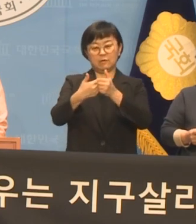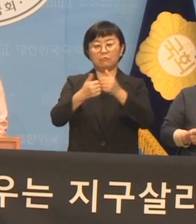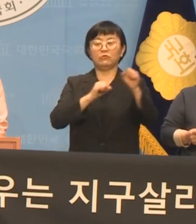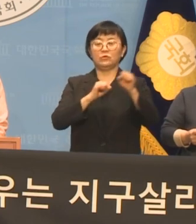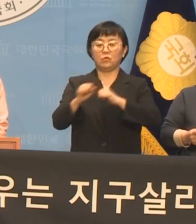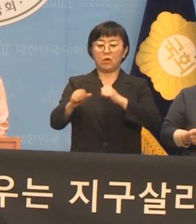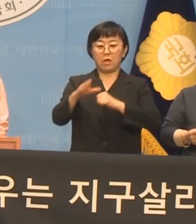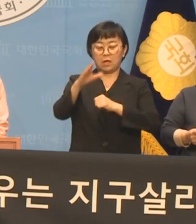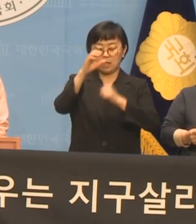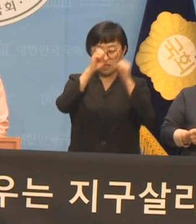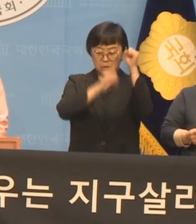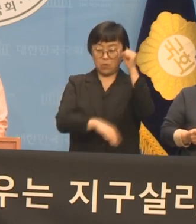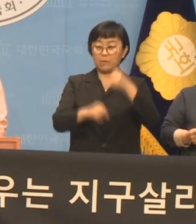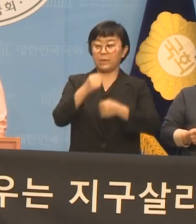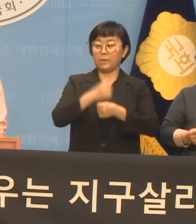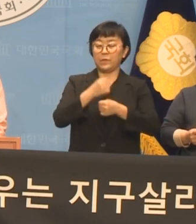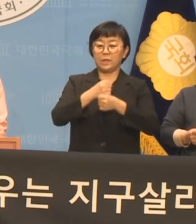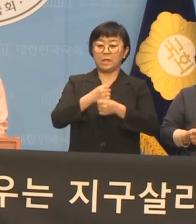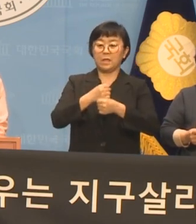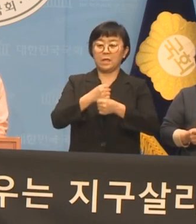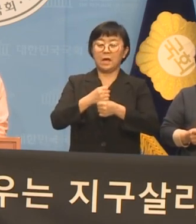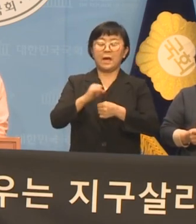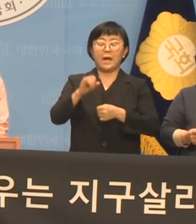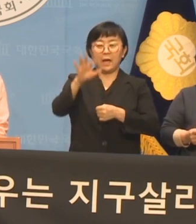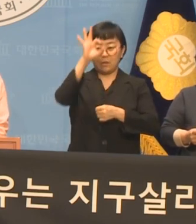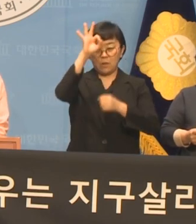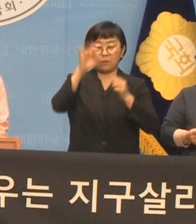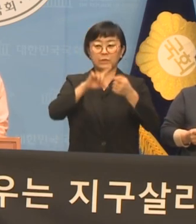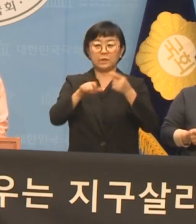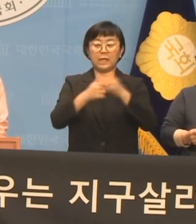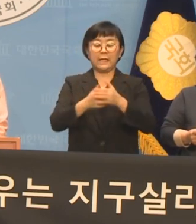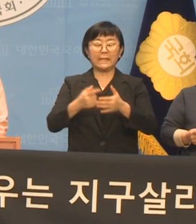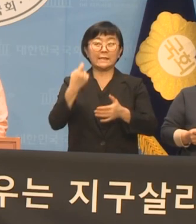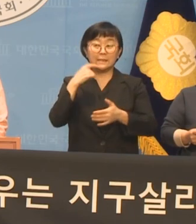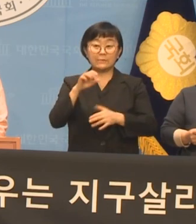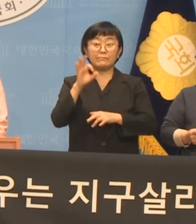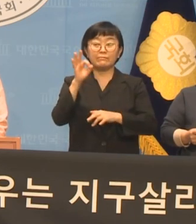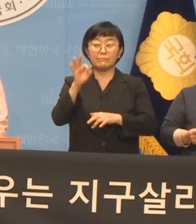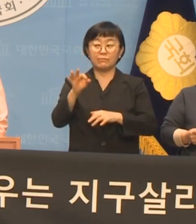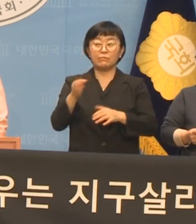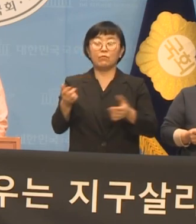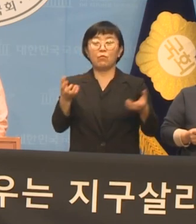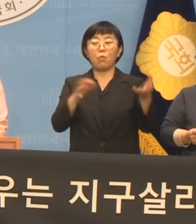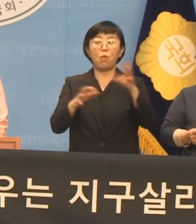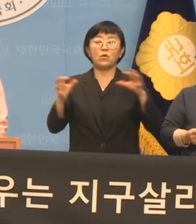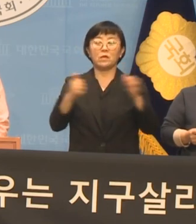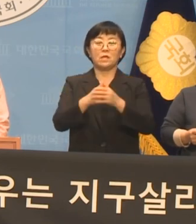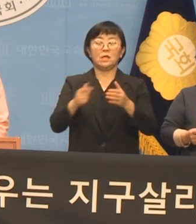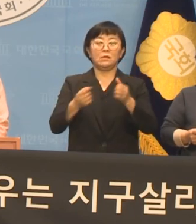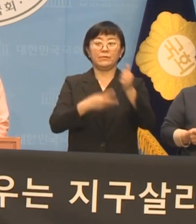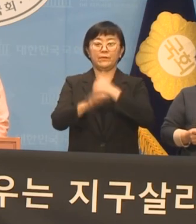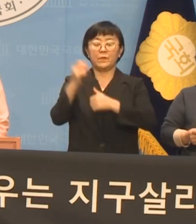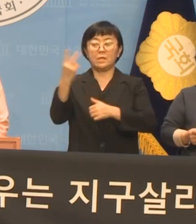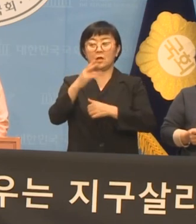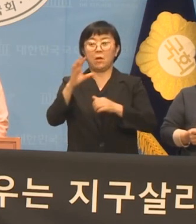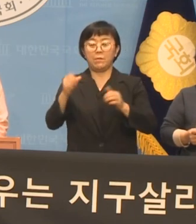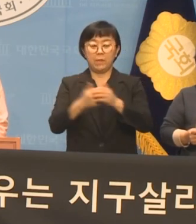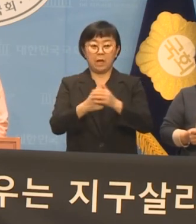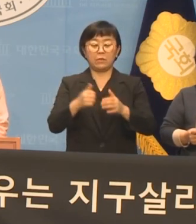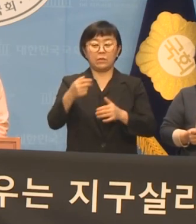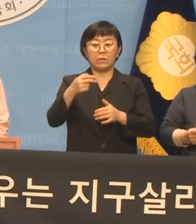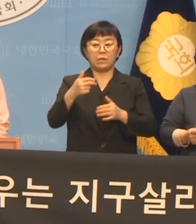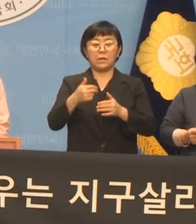운동의 모체가 되었으며 IMF 때 금모기 운동에도 영향을 끼쳤다. 우리 2천만 동포가